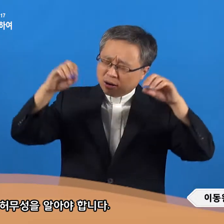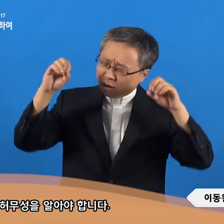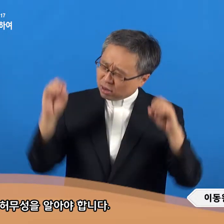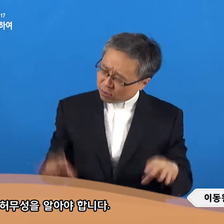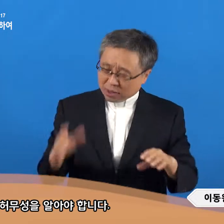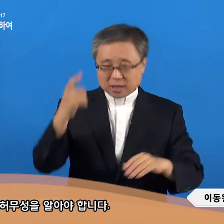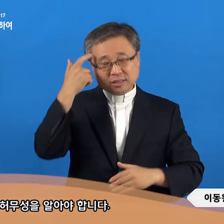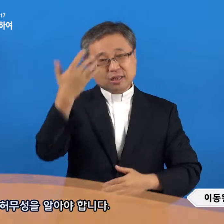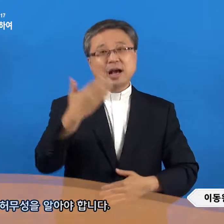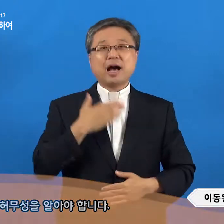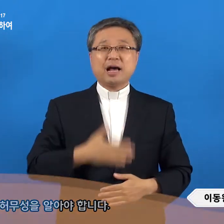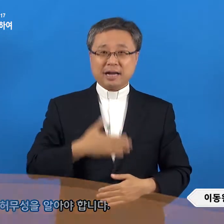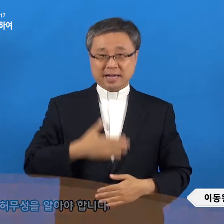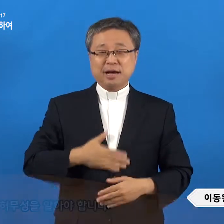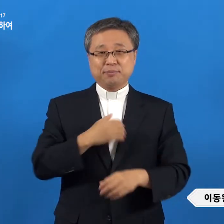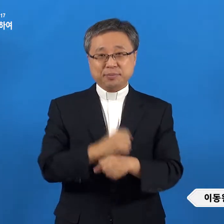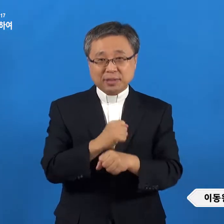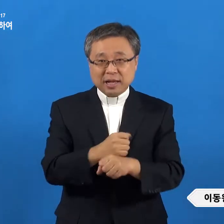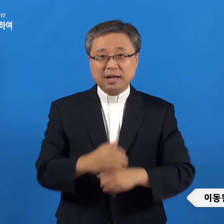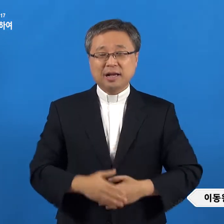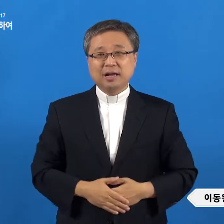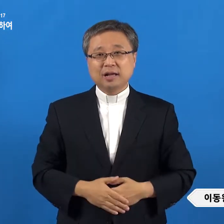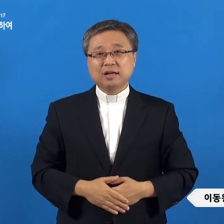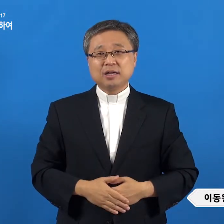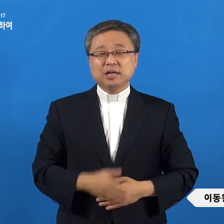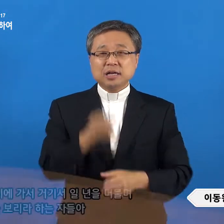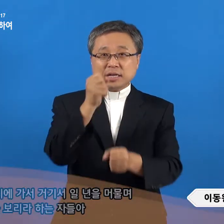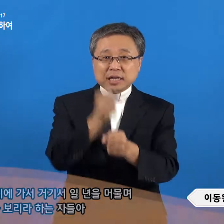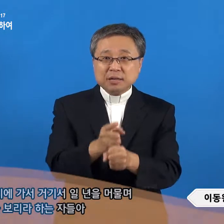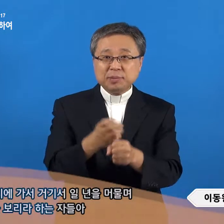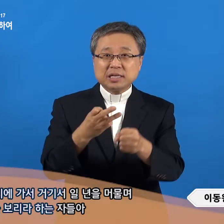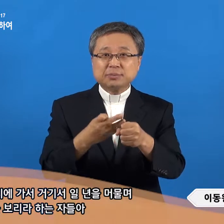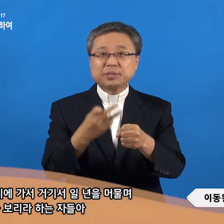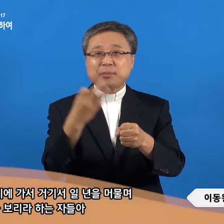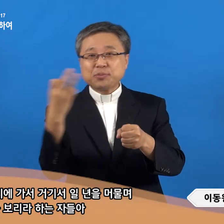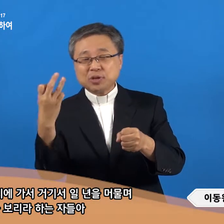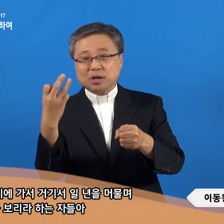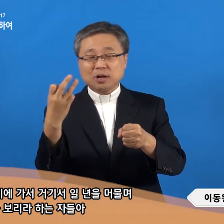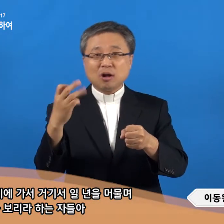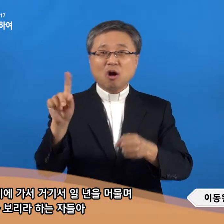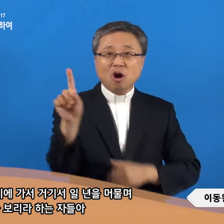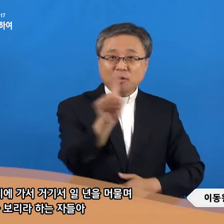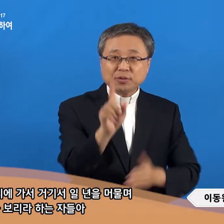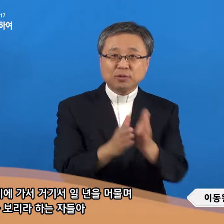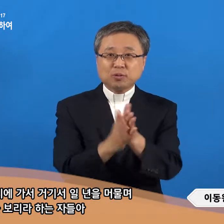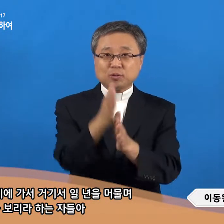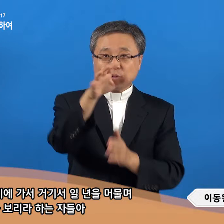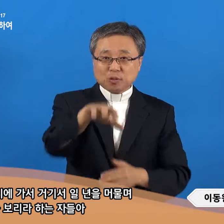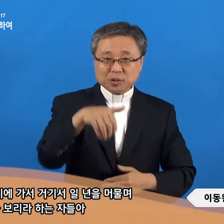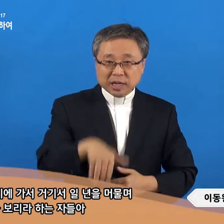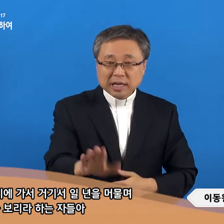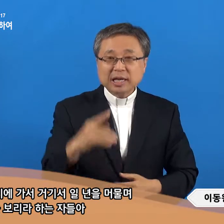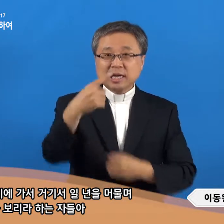것인가를 알아야 합니다. 이미 13절에서 어떤 도시에 가서 1년을